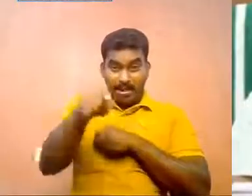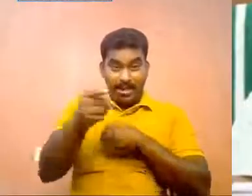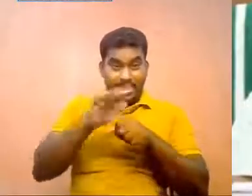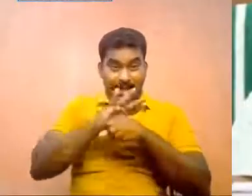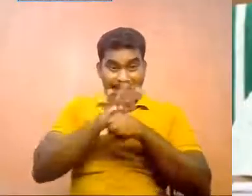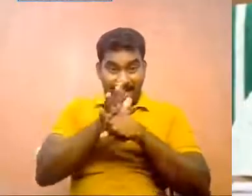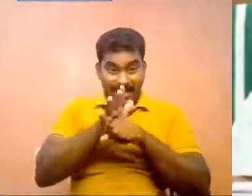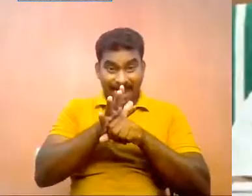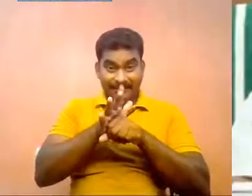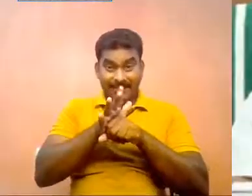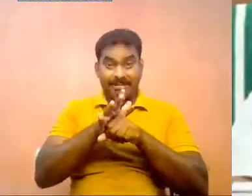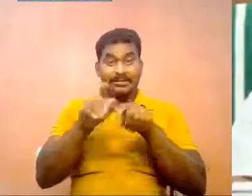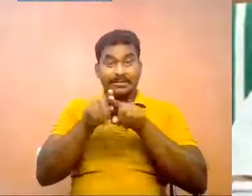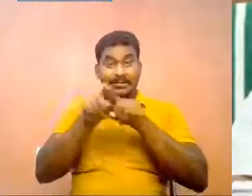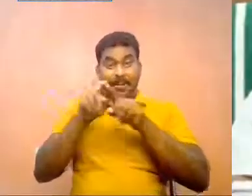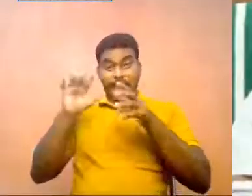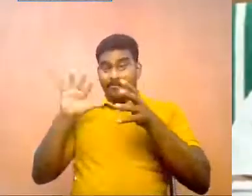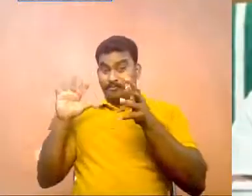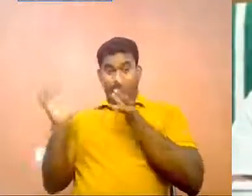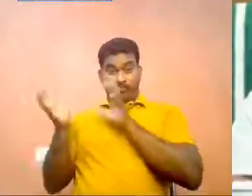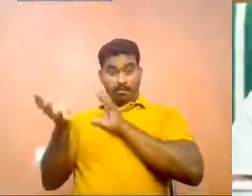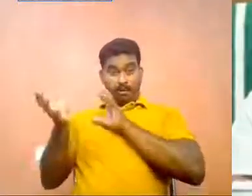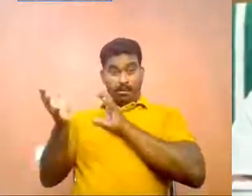വിദേശ രാഷ്ട്രങ്ങളിൽ നിന്ന് വരുന്നവർ,